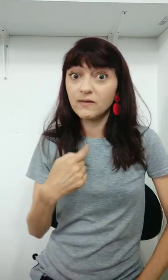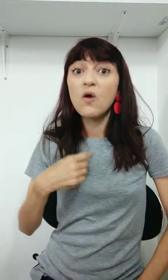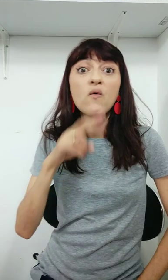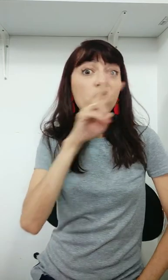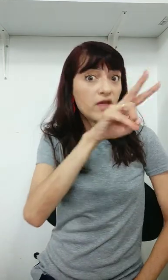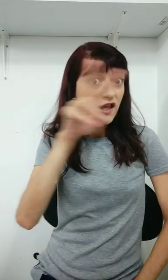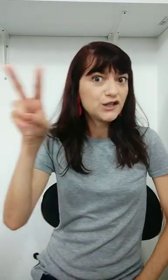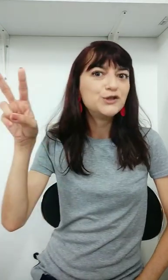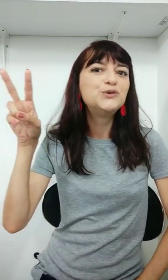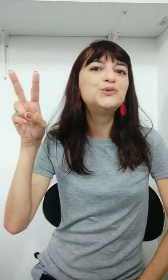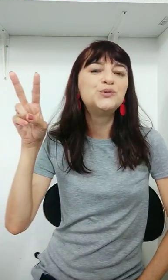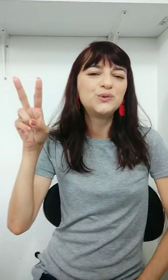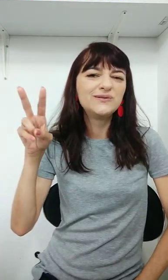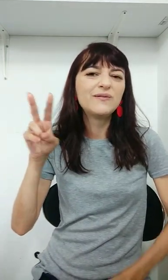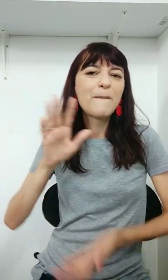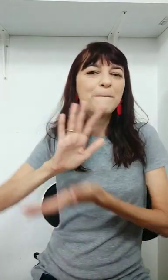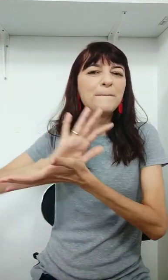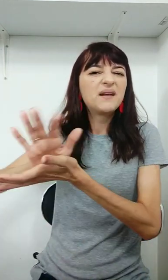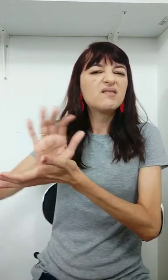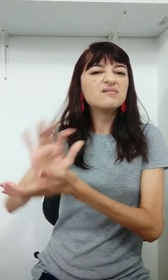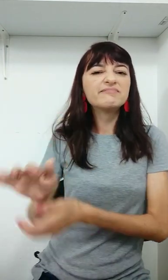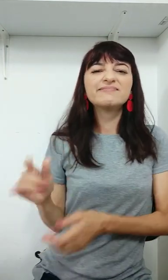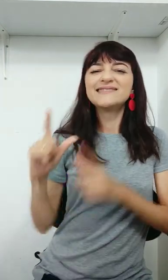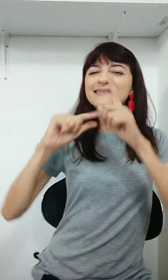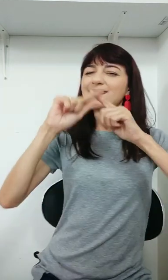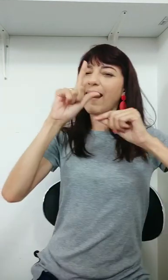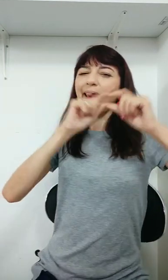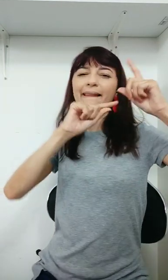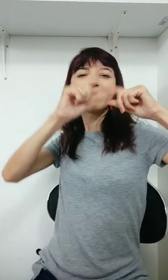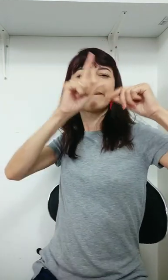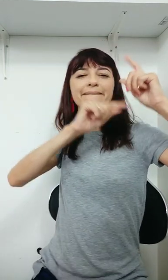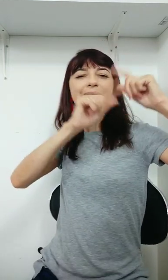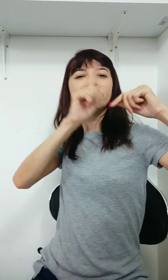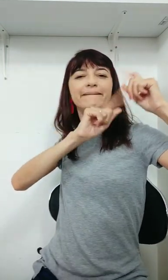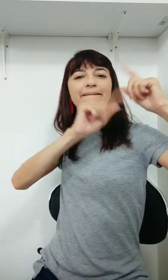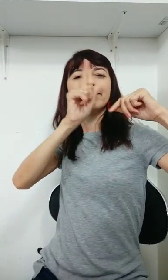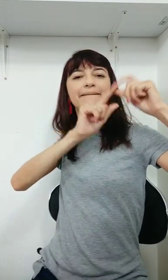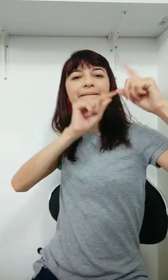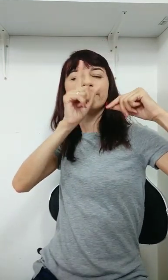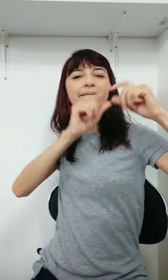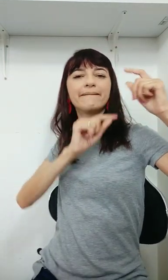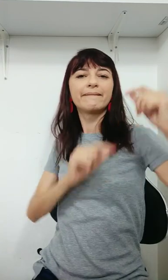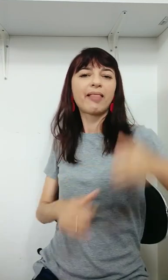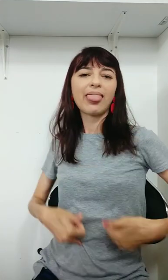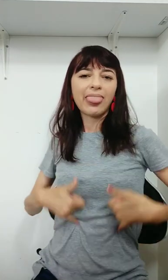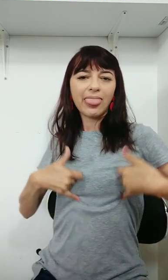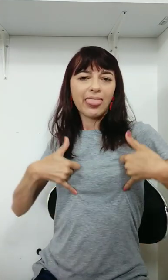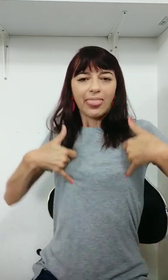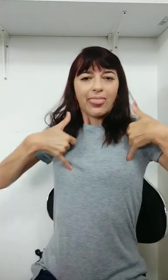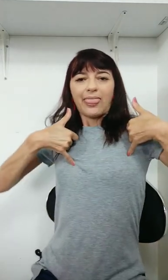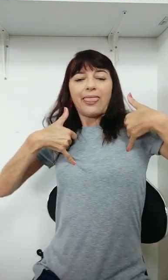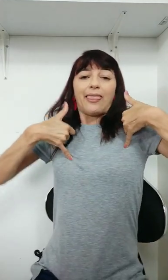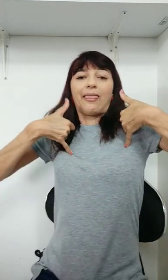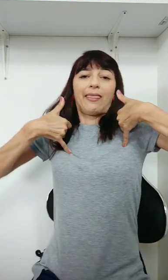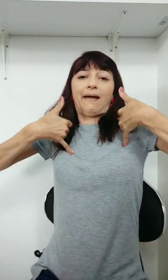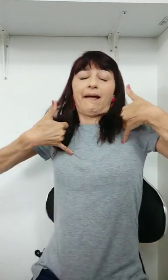Existe isso, tá bom? Eu vejo isso no meu dia a dia, esse pequeno preconceito. Sabe aqueles, desculpa, tá, gente, aqueles intérpretes